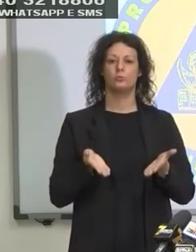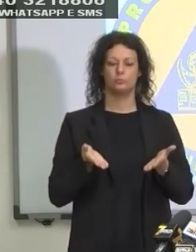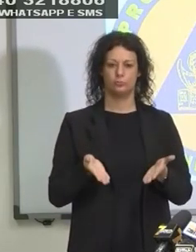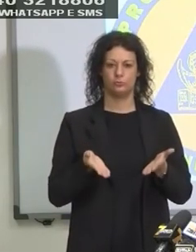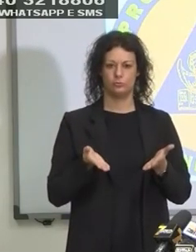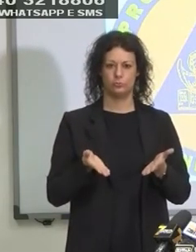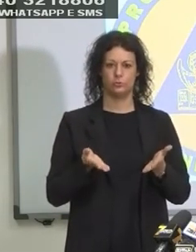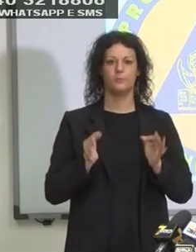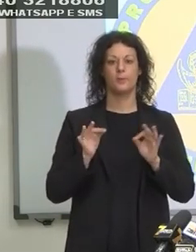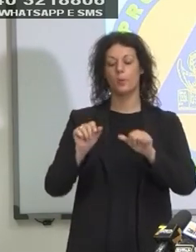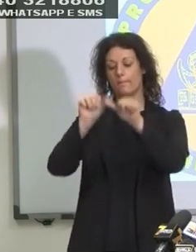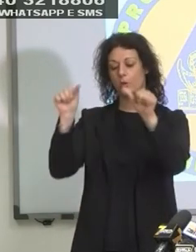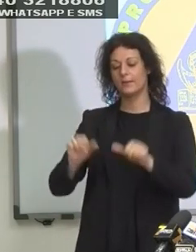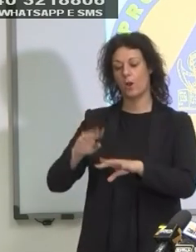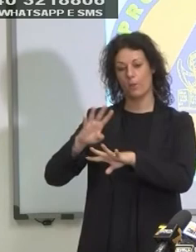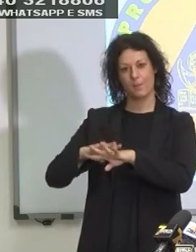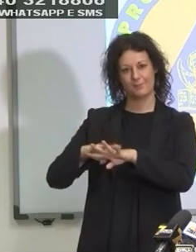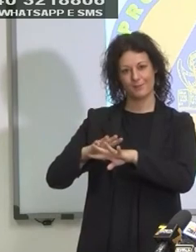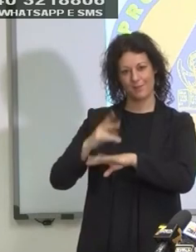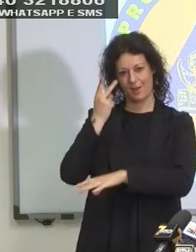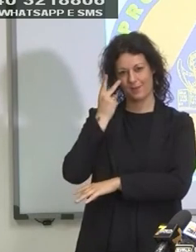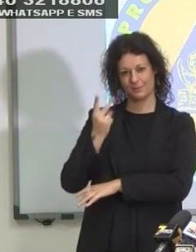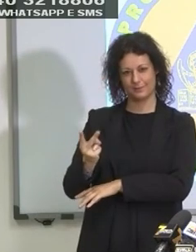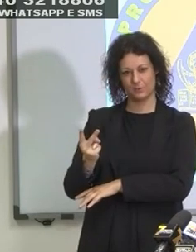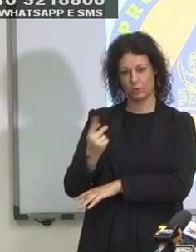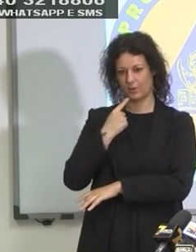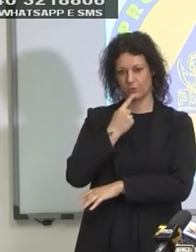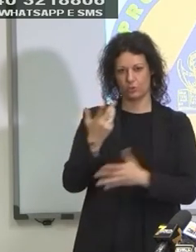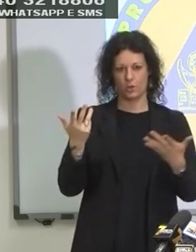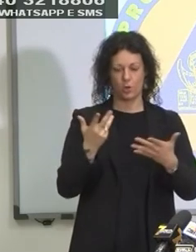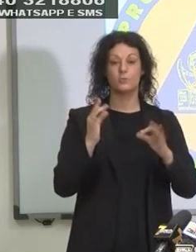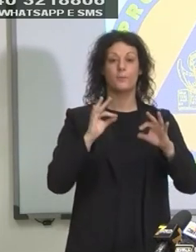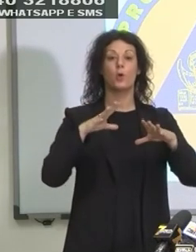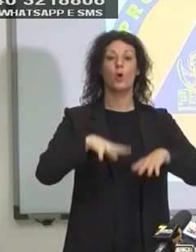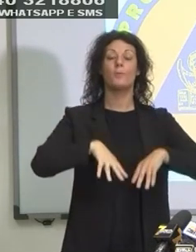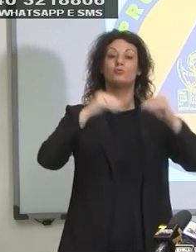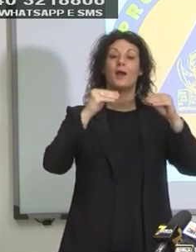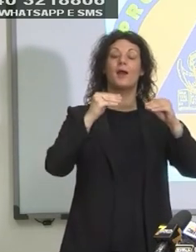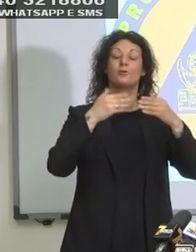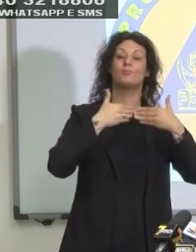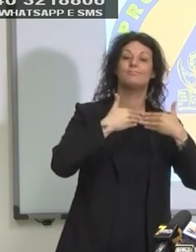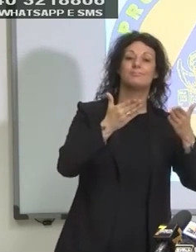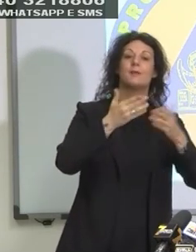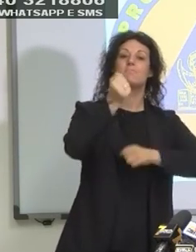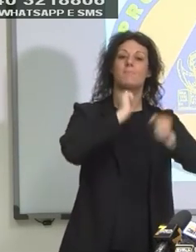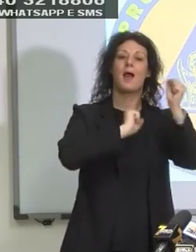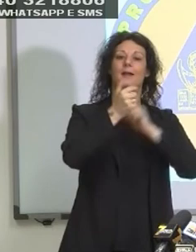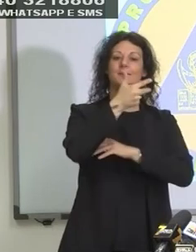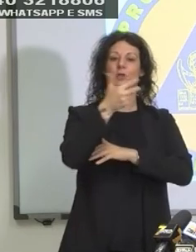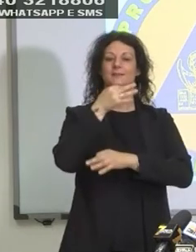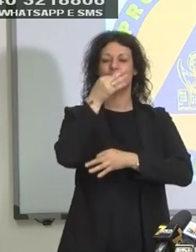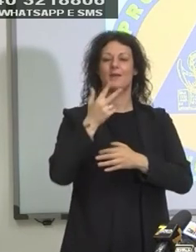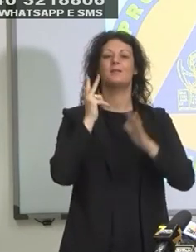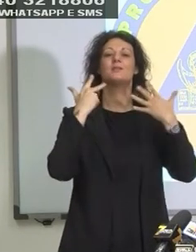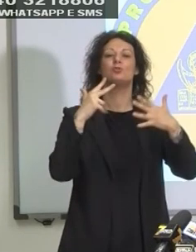Bottacin, nel modello matematico notiamo che dall'apertura dei bar e ristoranti, quindi insomma, maggio, 18 maggio, se